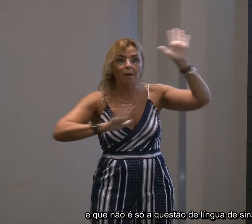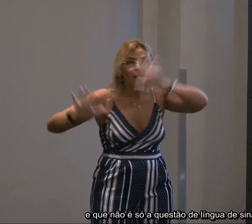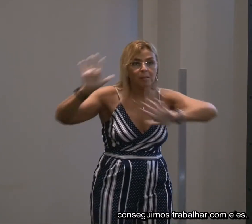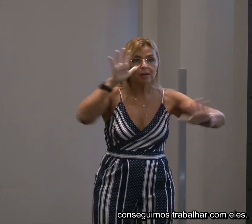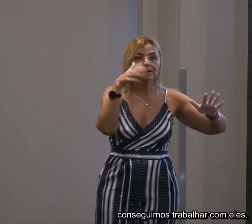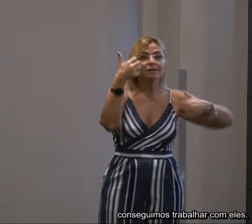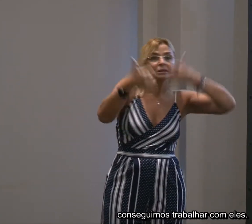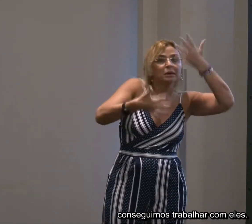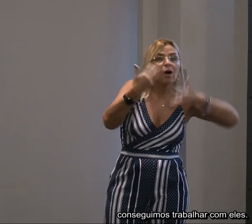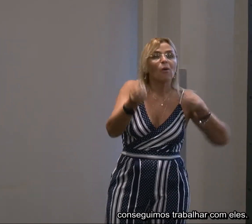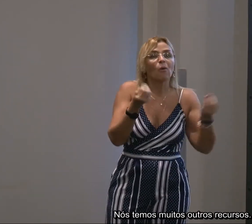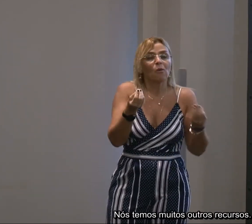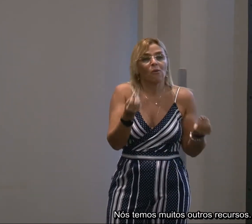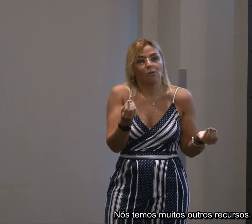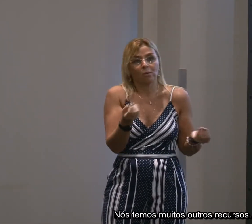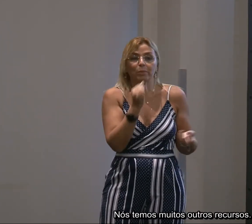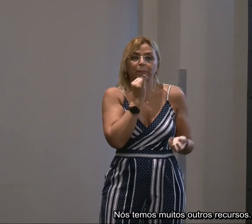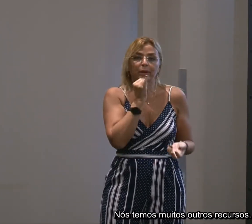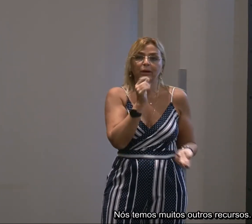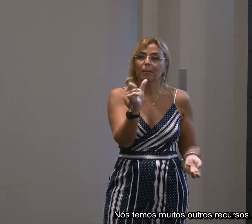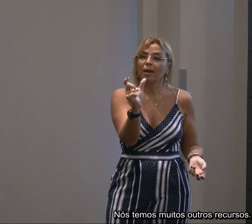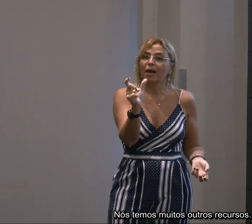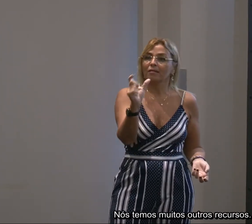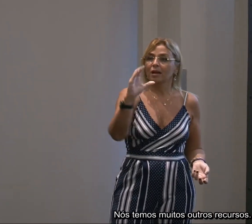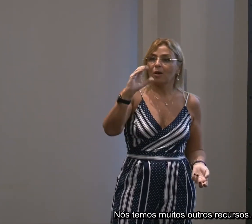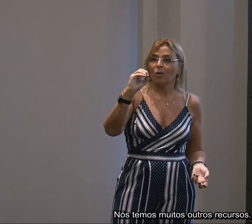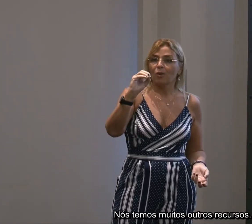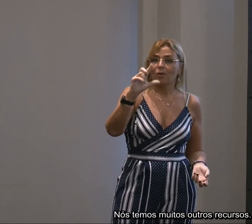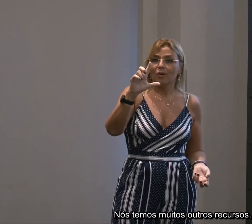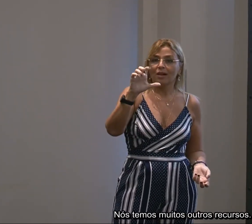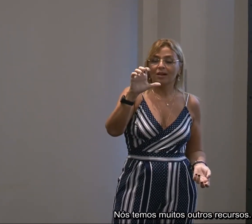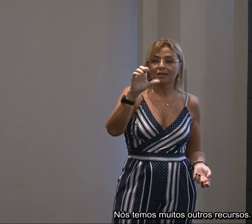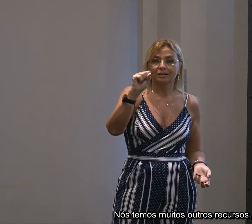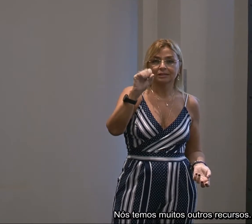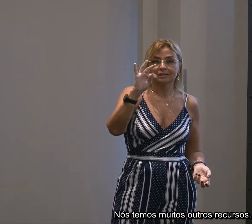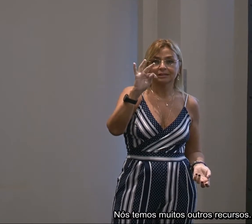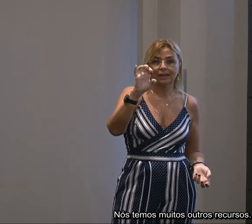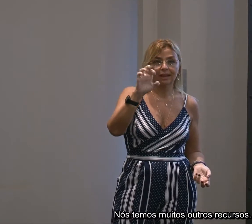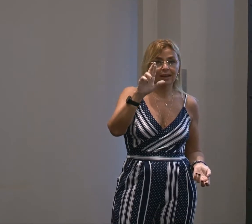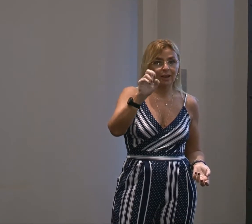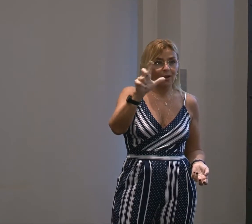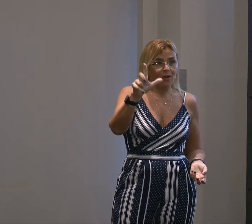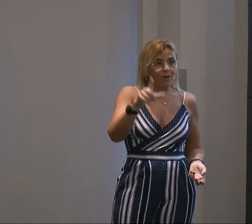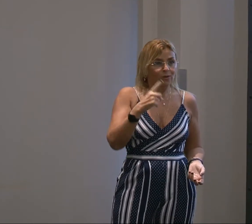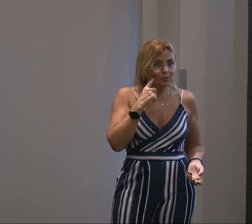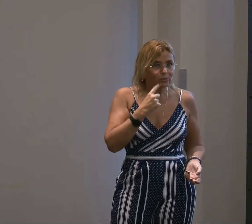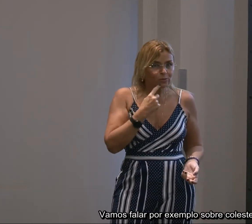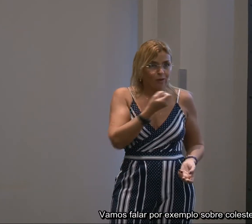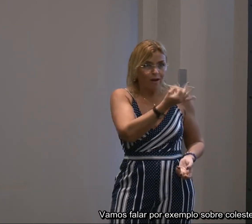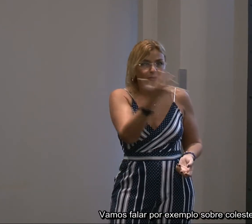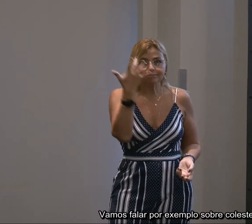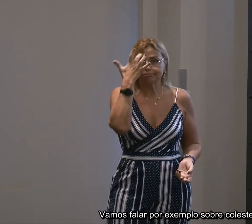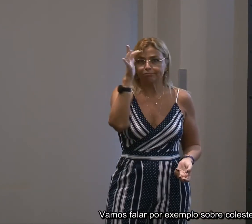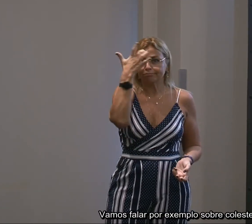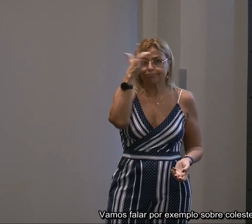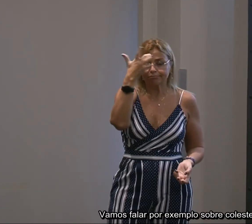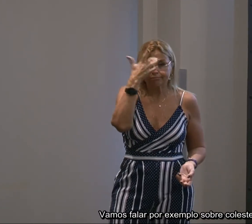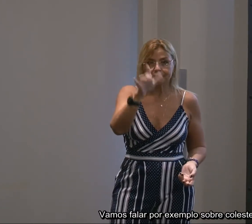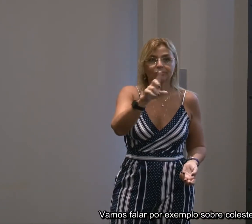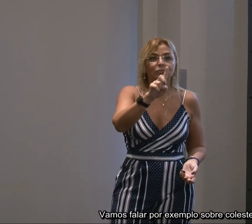gente consegue trabalhar com eles. A gente tem muitos outros recursos, né? A gente vai falar,